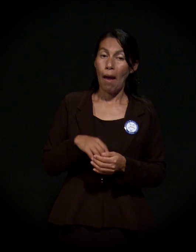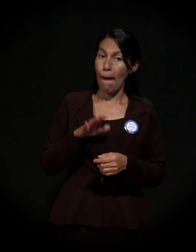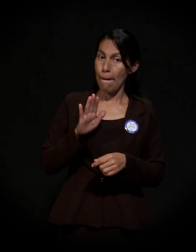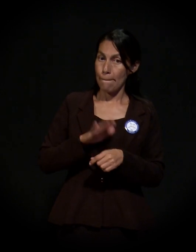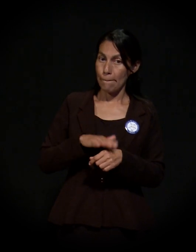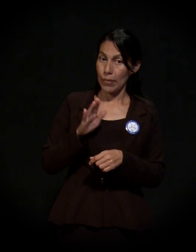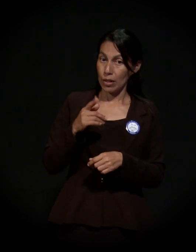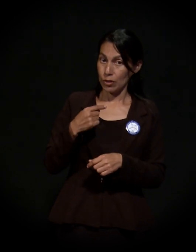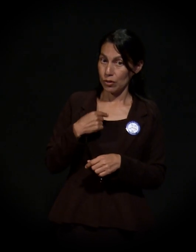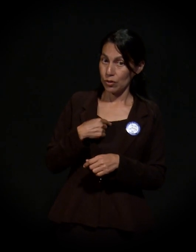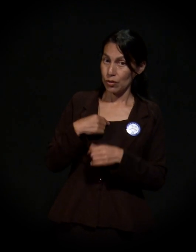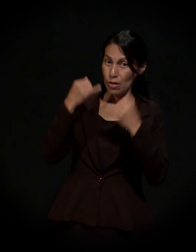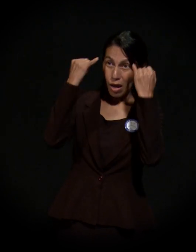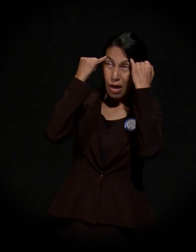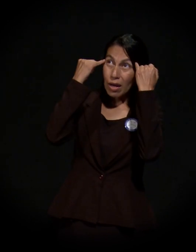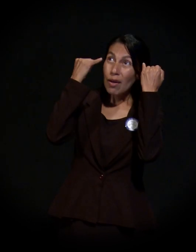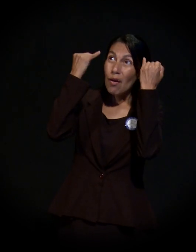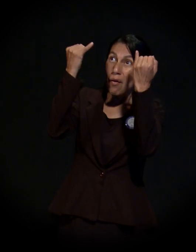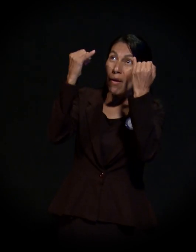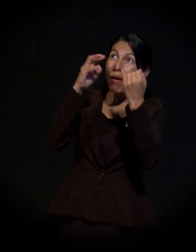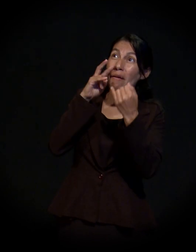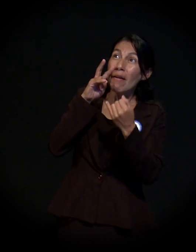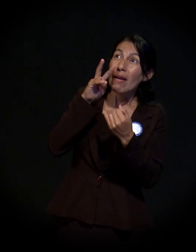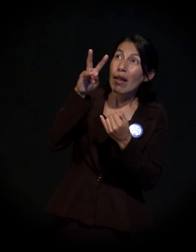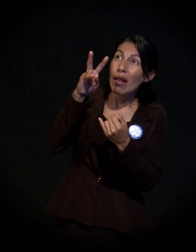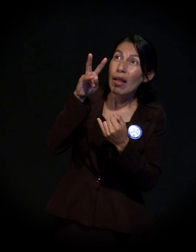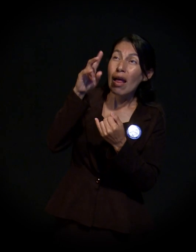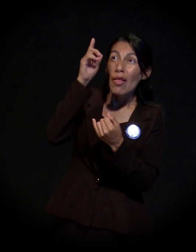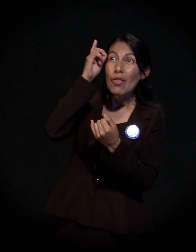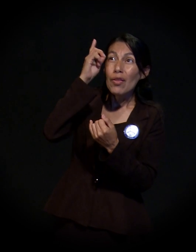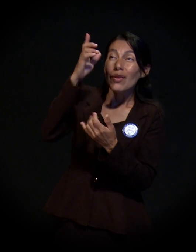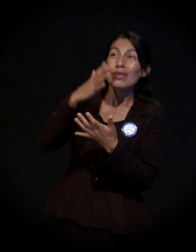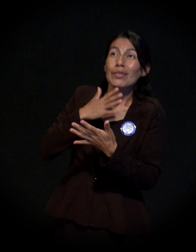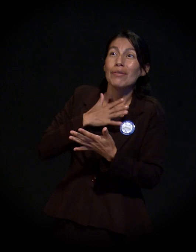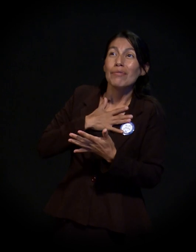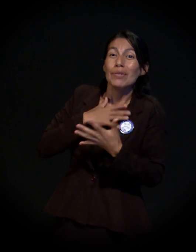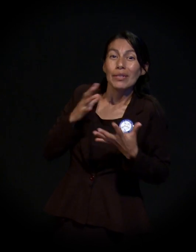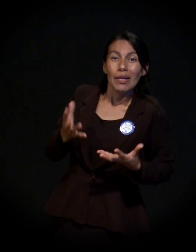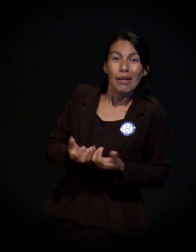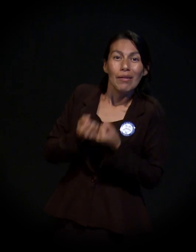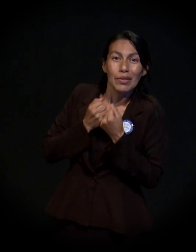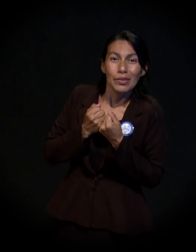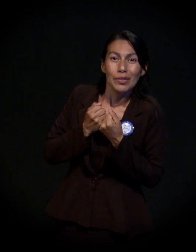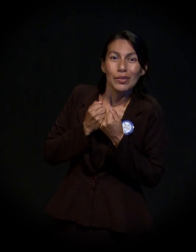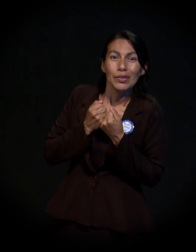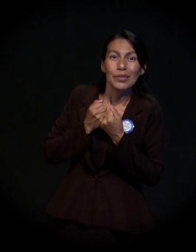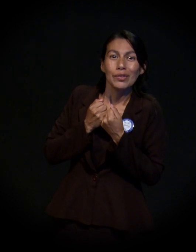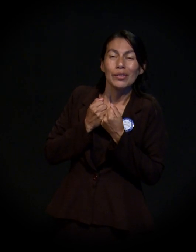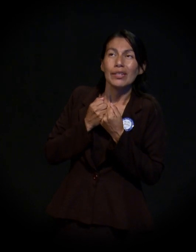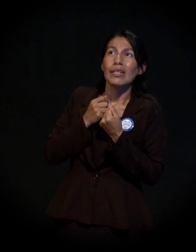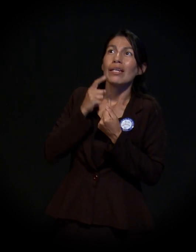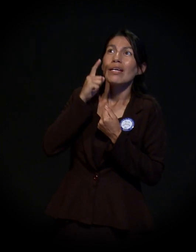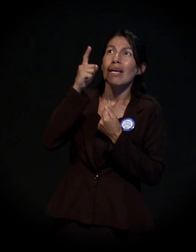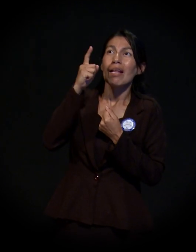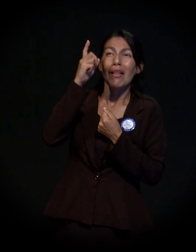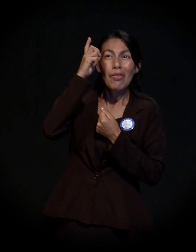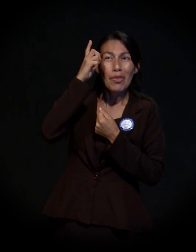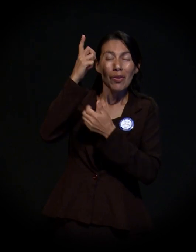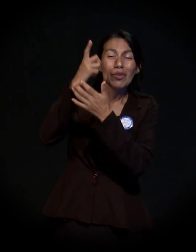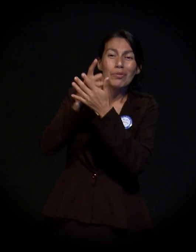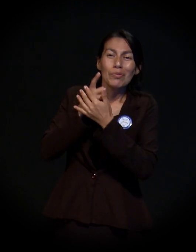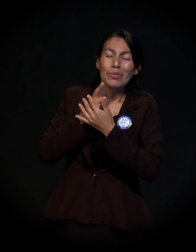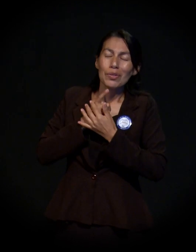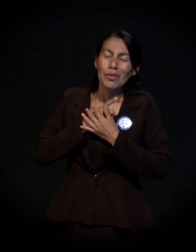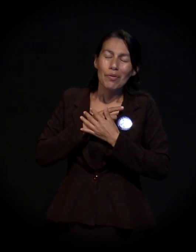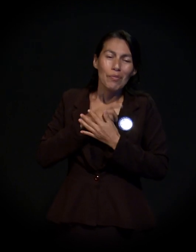miraré, esperaré al Dios de mi salvación y el Dios mío me oirá. Amén, amén.